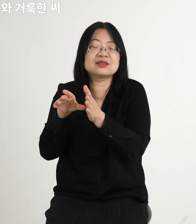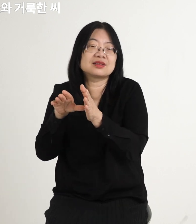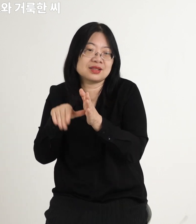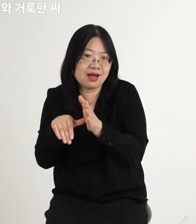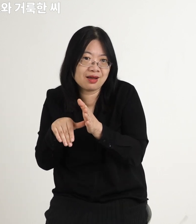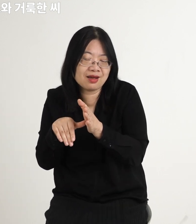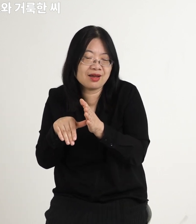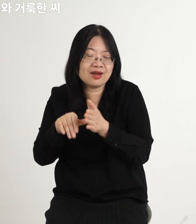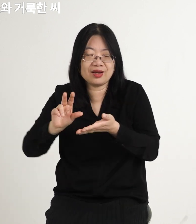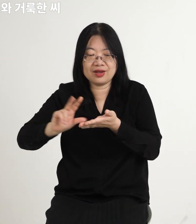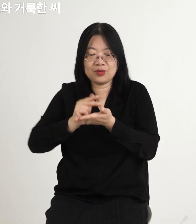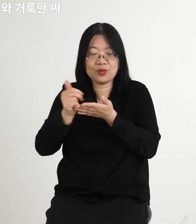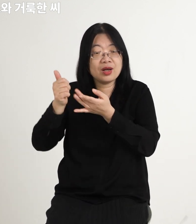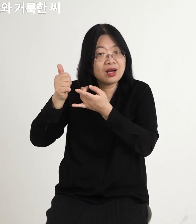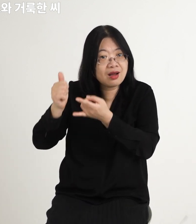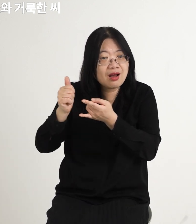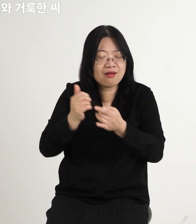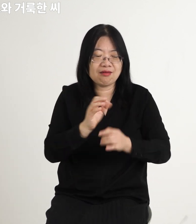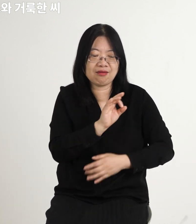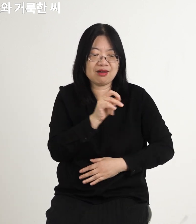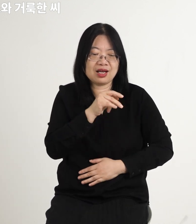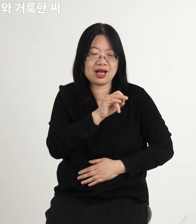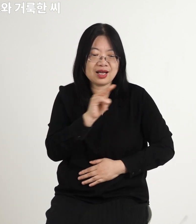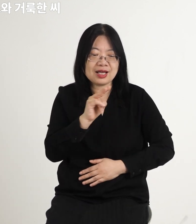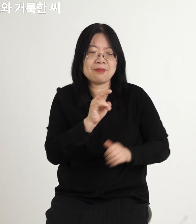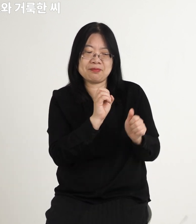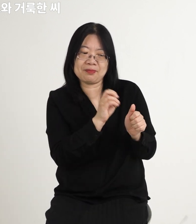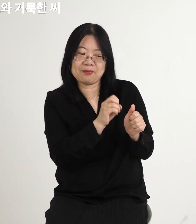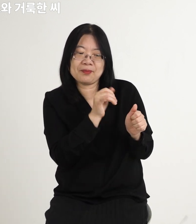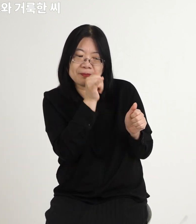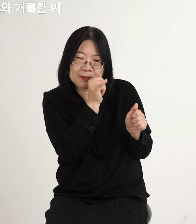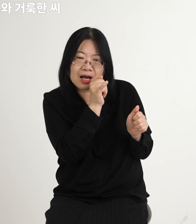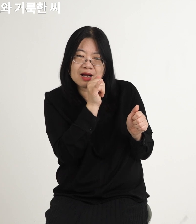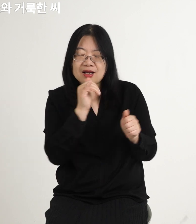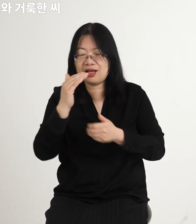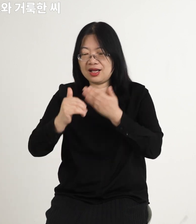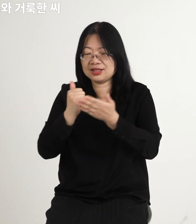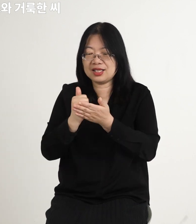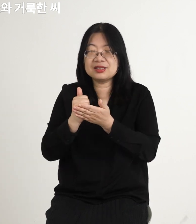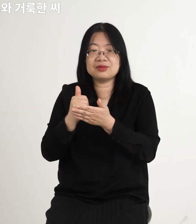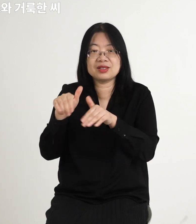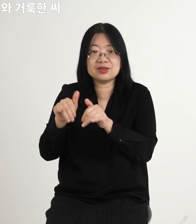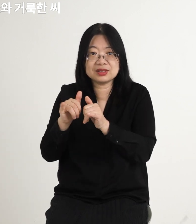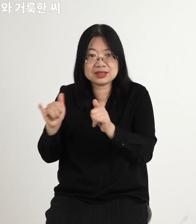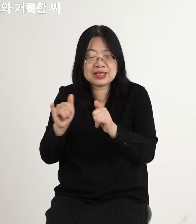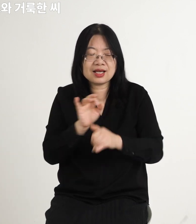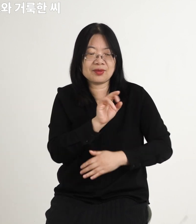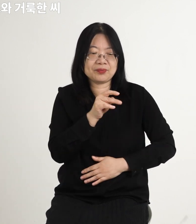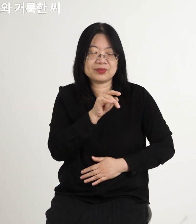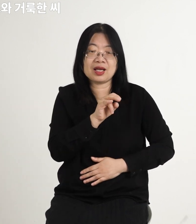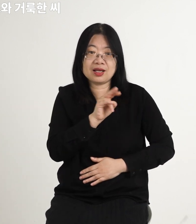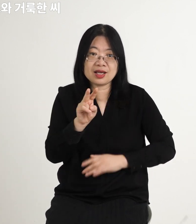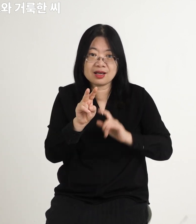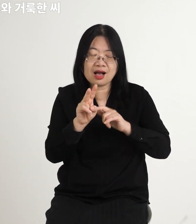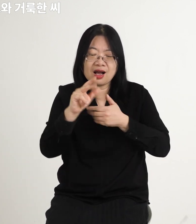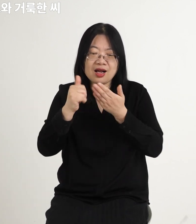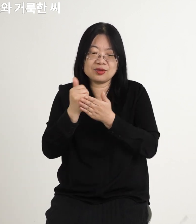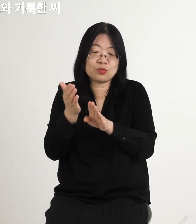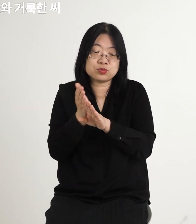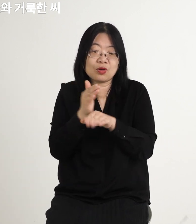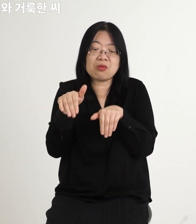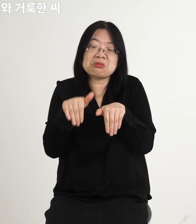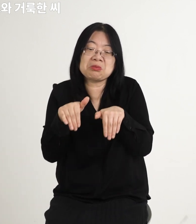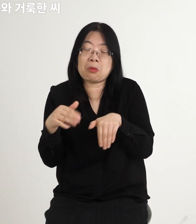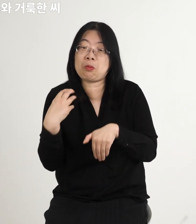그때에 여호와께서 이사야에게 이르되, 이때 하나님의 선지자인 이사야가 하나님께로부터 심부름을